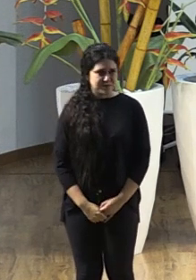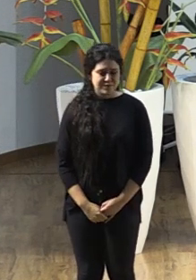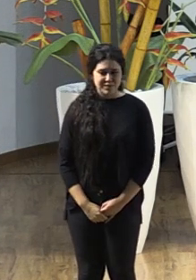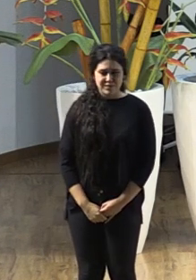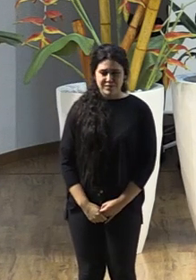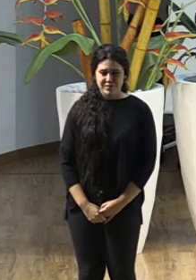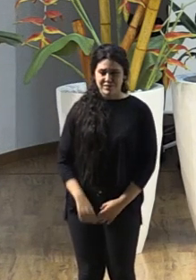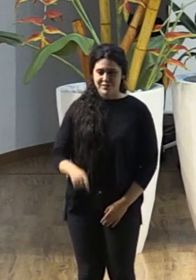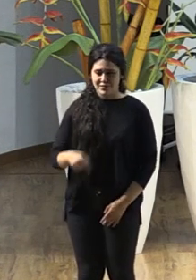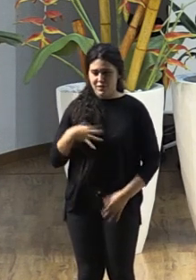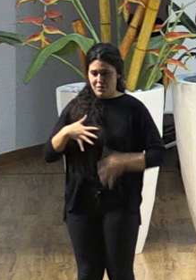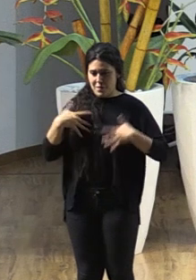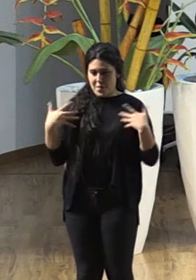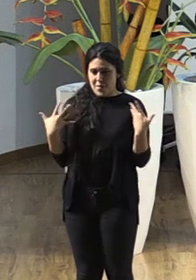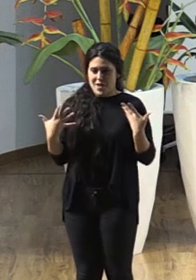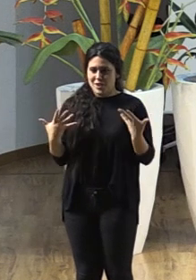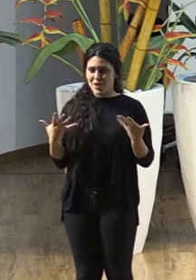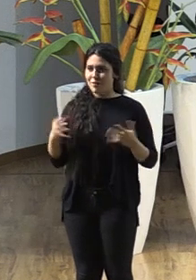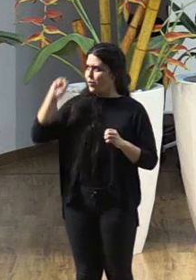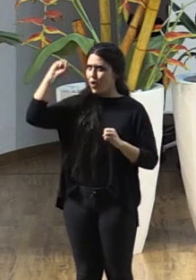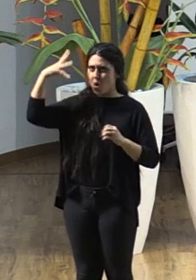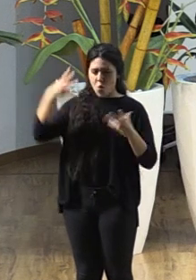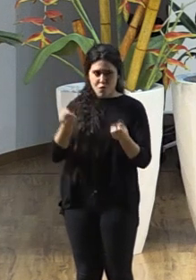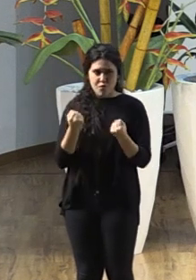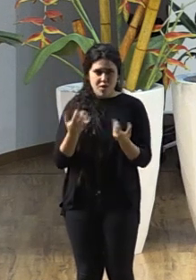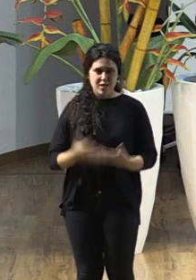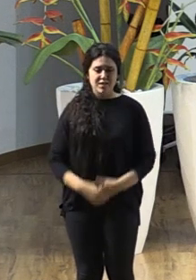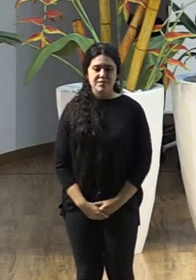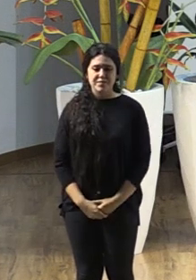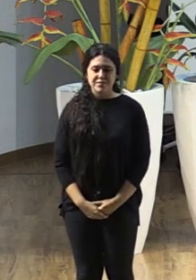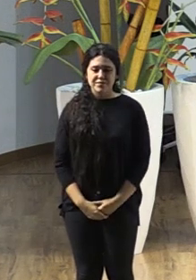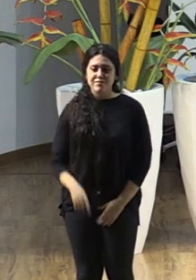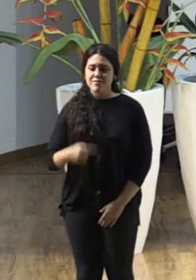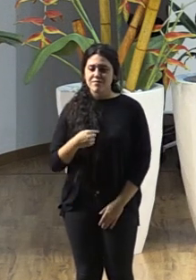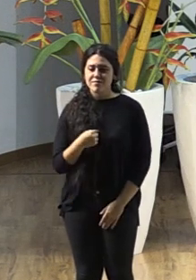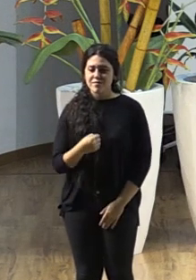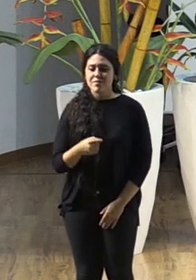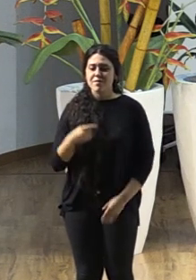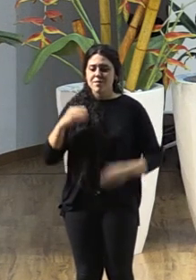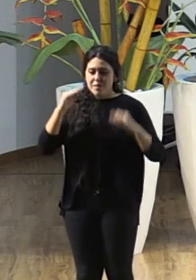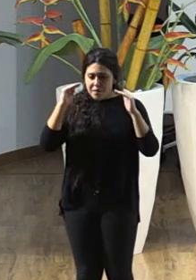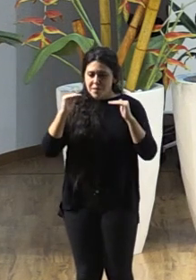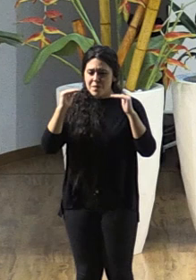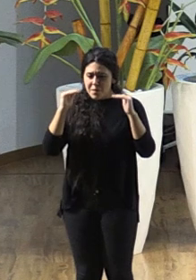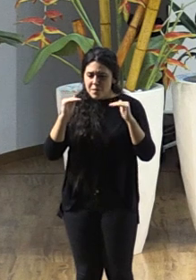Esto impresiona bastante. Aquí hay mucha luz. Me gustaría menos luz aquí, más.